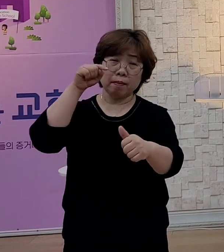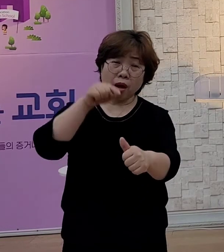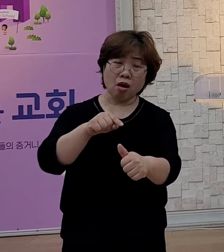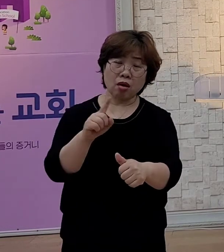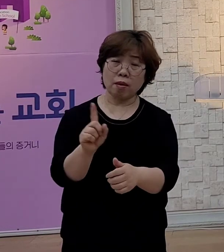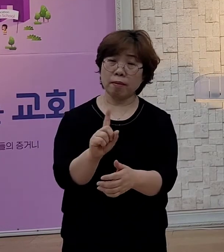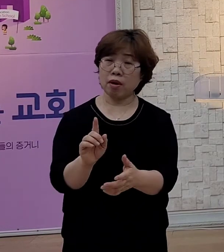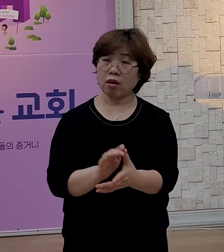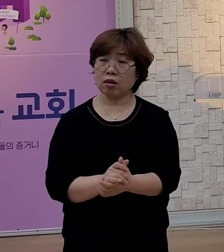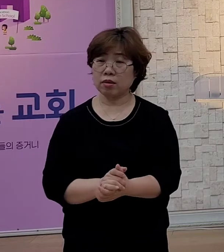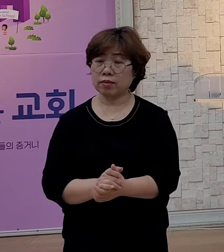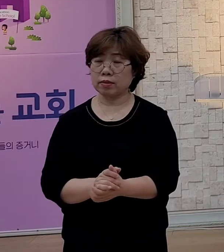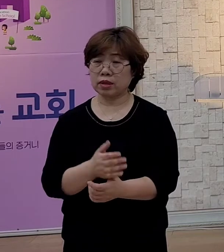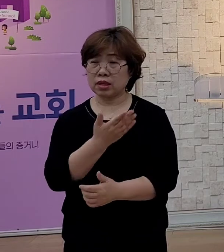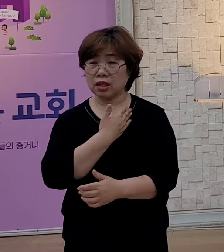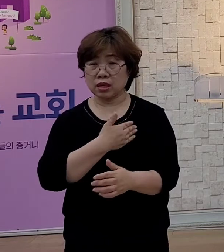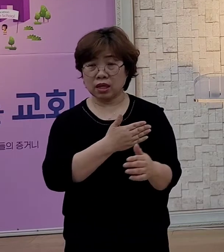아세요?